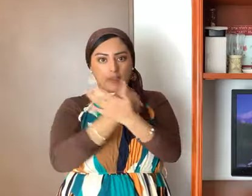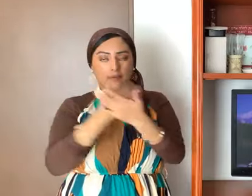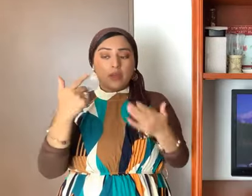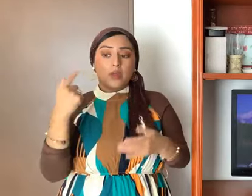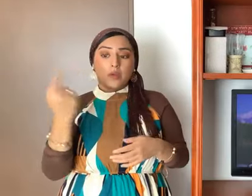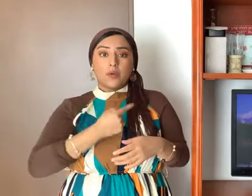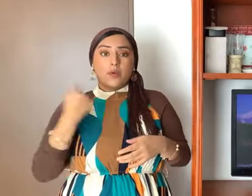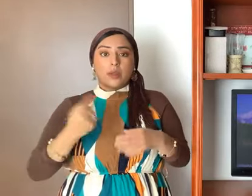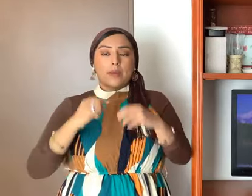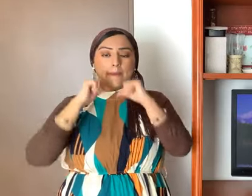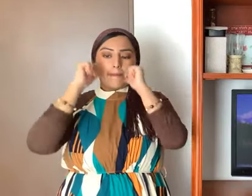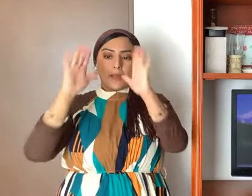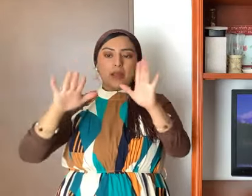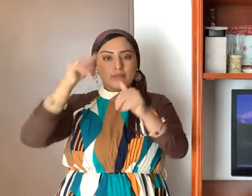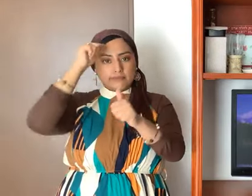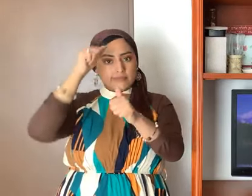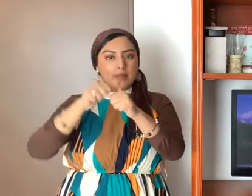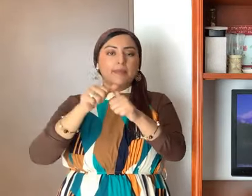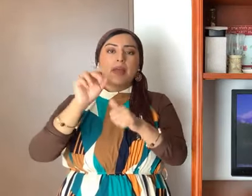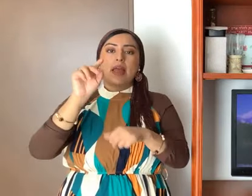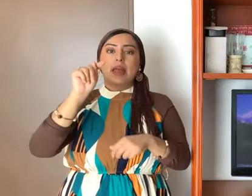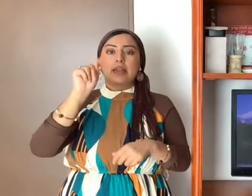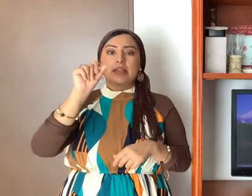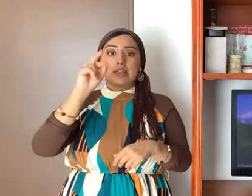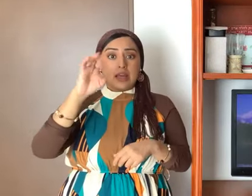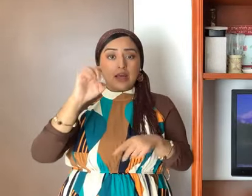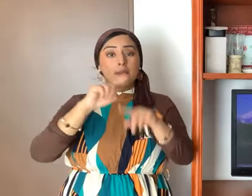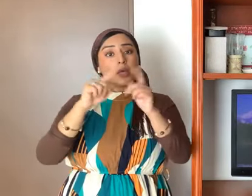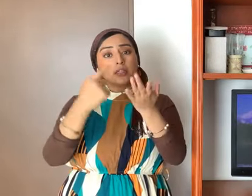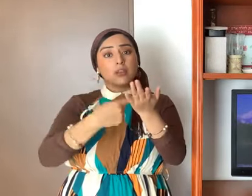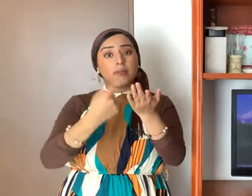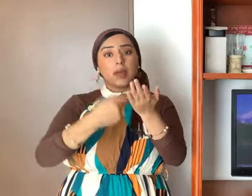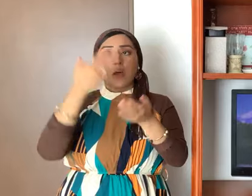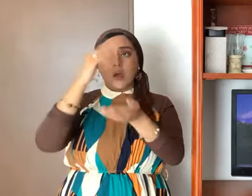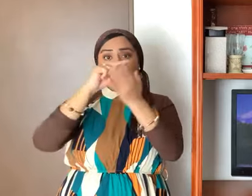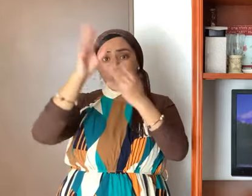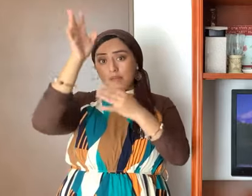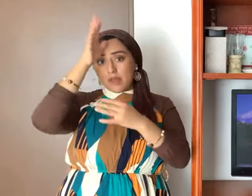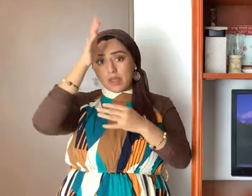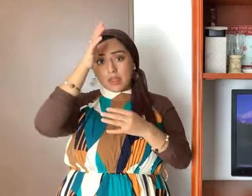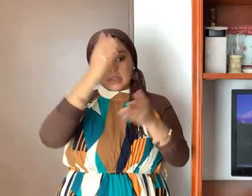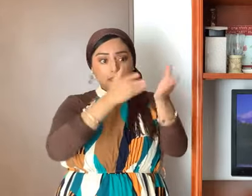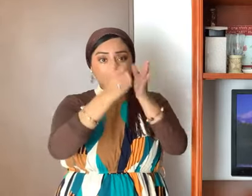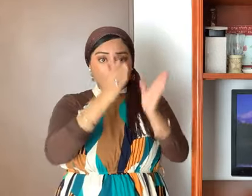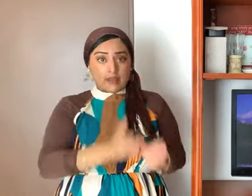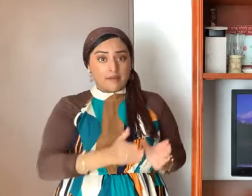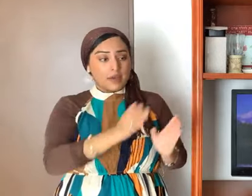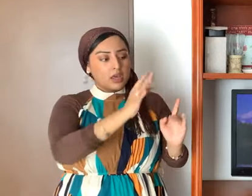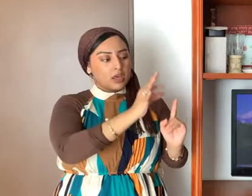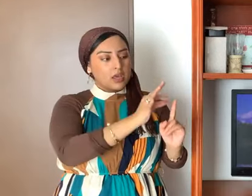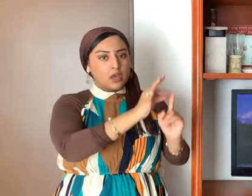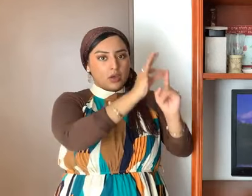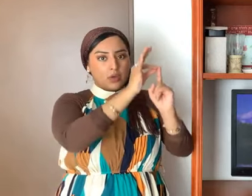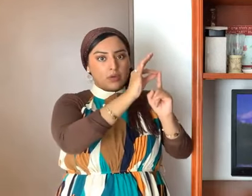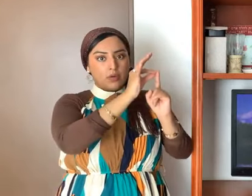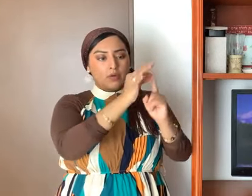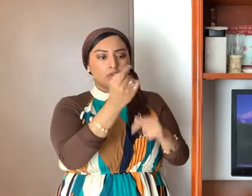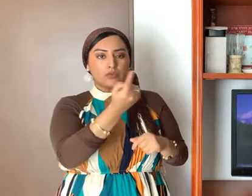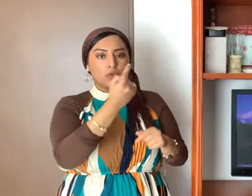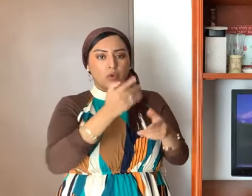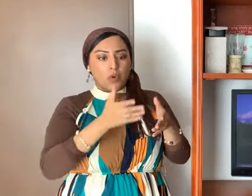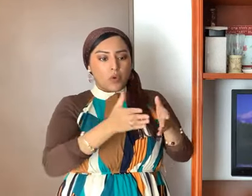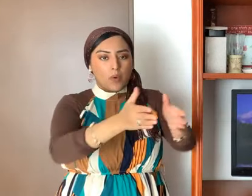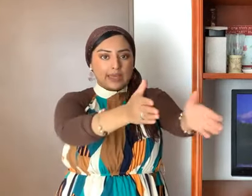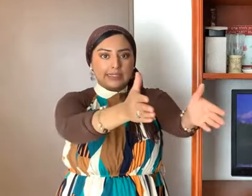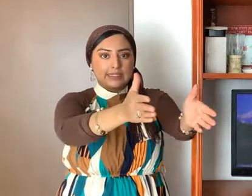Nosotros bendecimos la memoria de Taré. Sin embargo, a veces el Eterno a sus siervos, a sus escogidos, los lleva por caminos